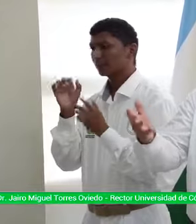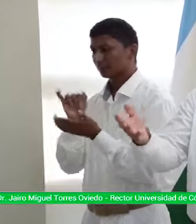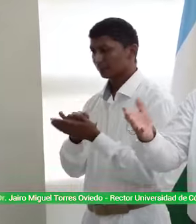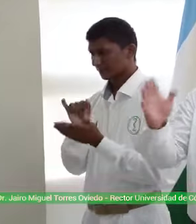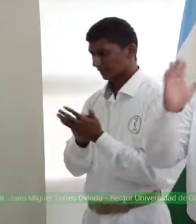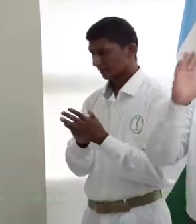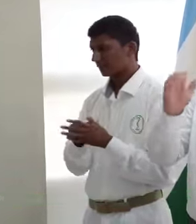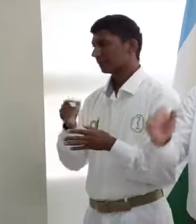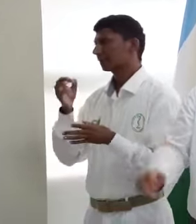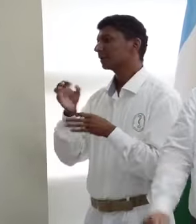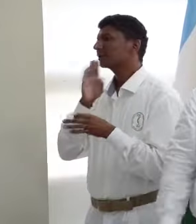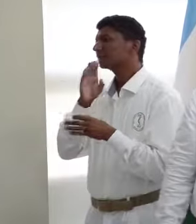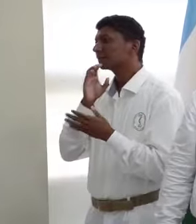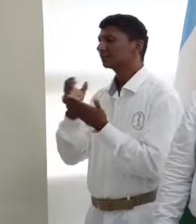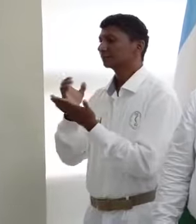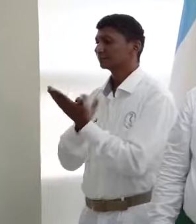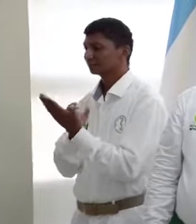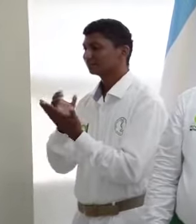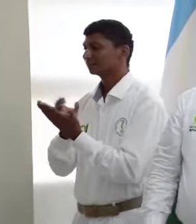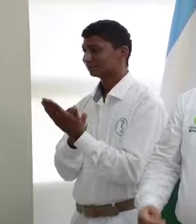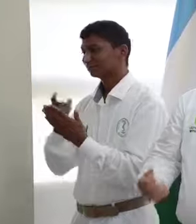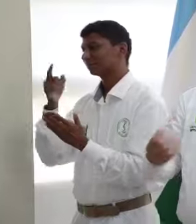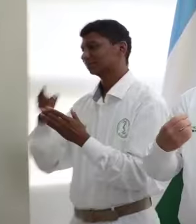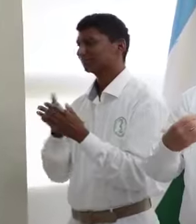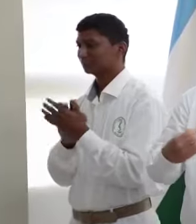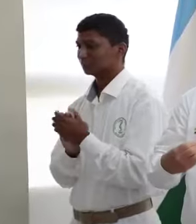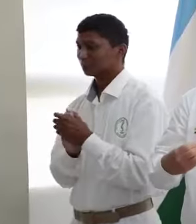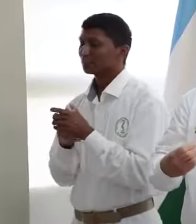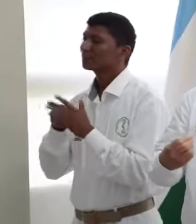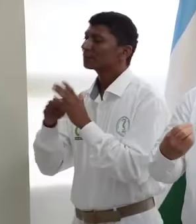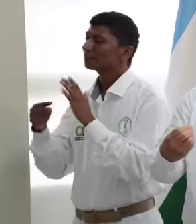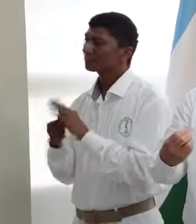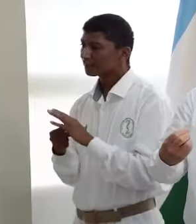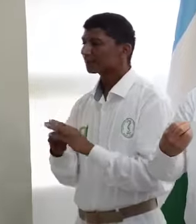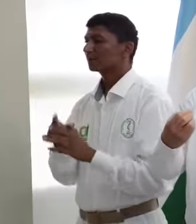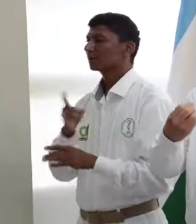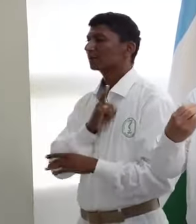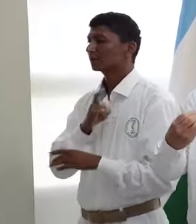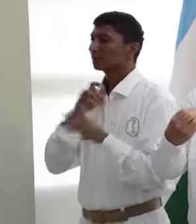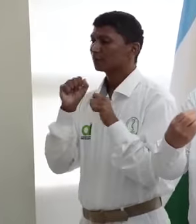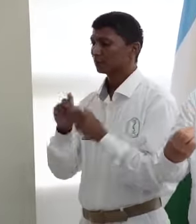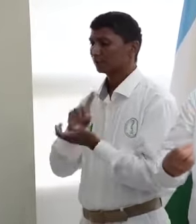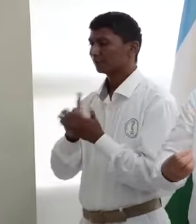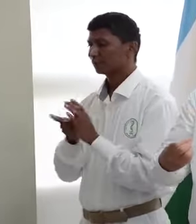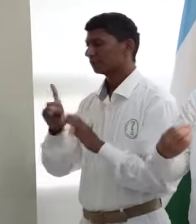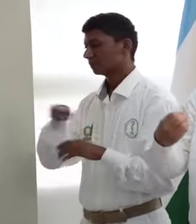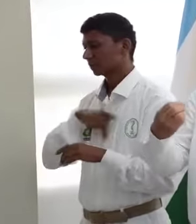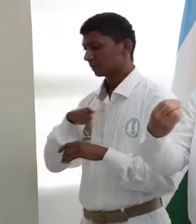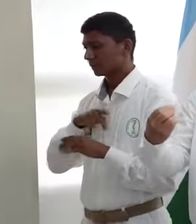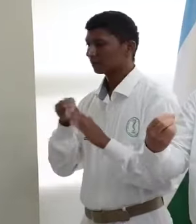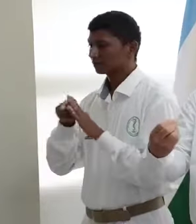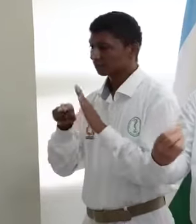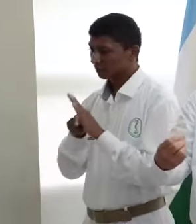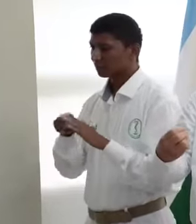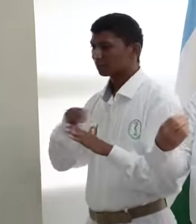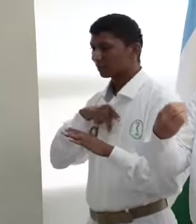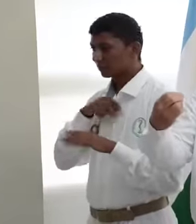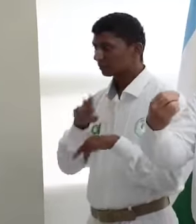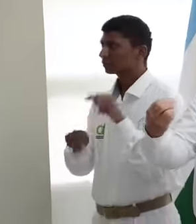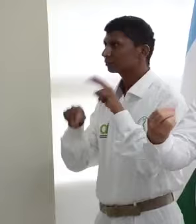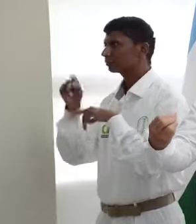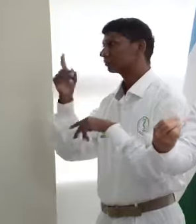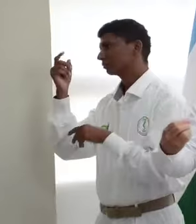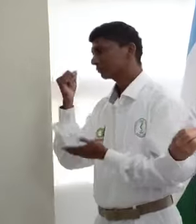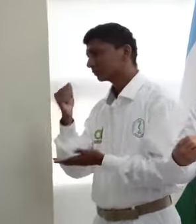sentencia de jurisprudencia de la Corte Constitucional. Esa autonomía significa que la universidad puede definir su propio estatuto, su propia estructura